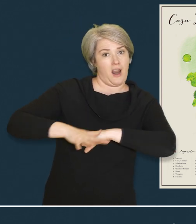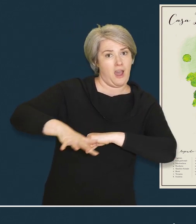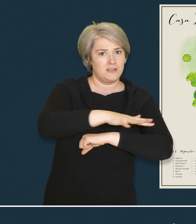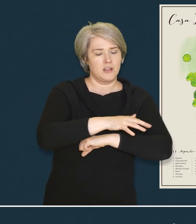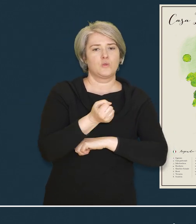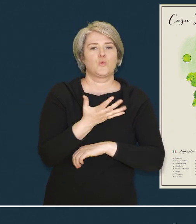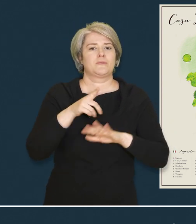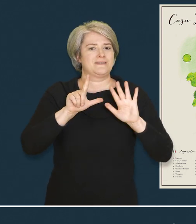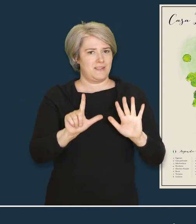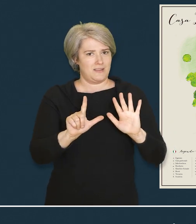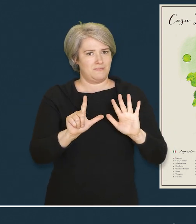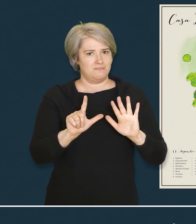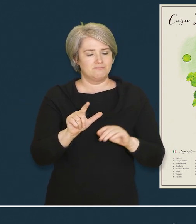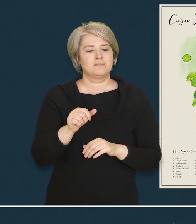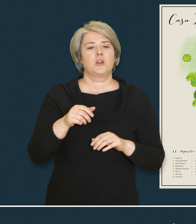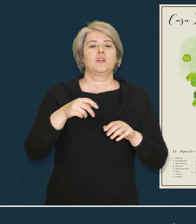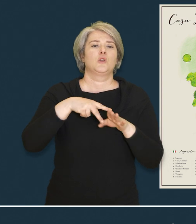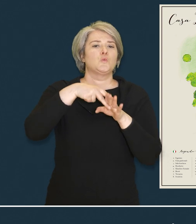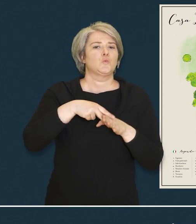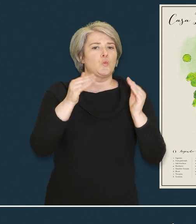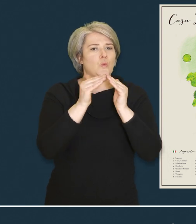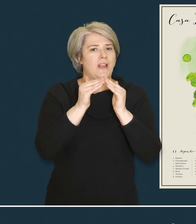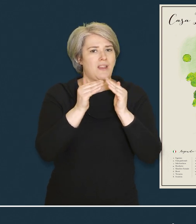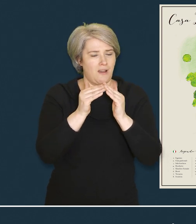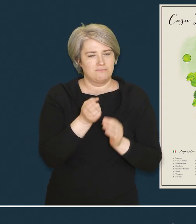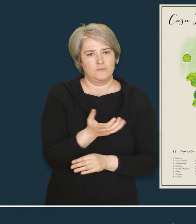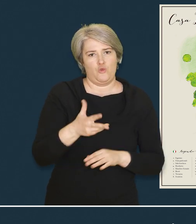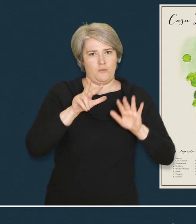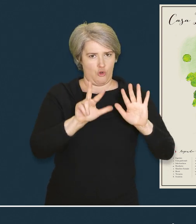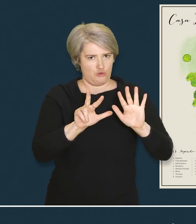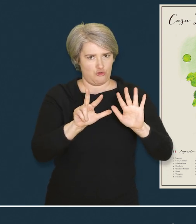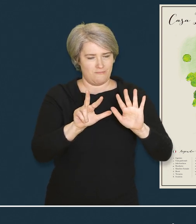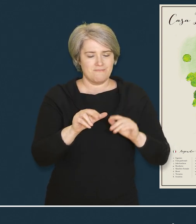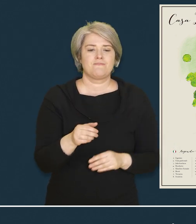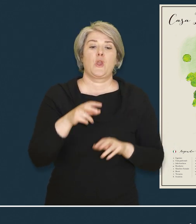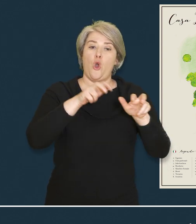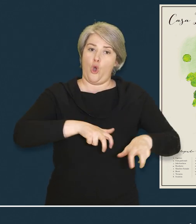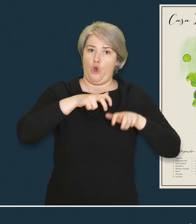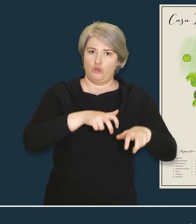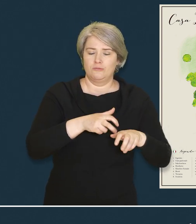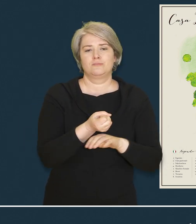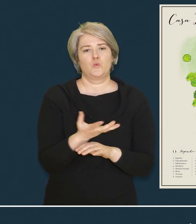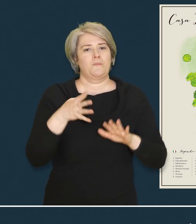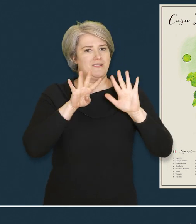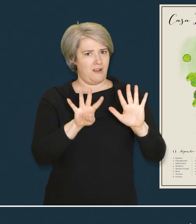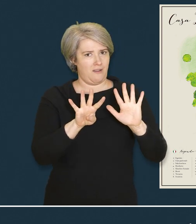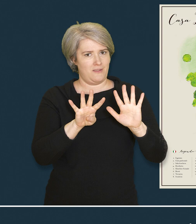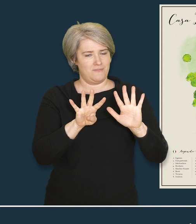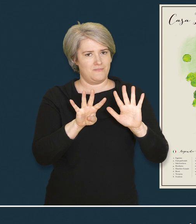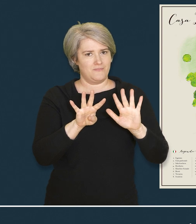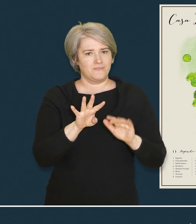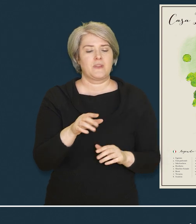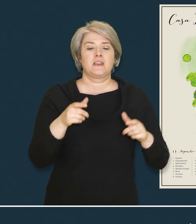La terrazza, numero 7. La scuderia, numero 8. L'orto, numero